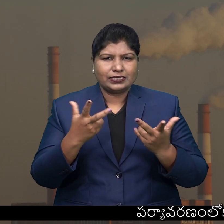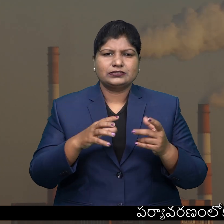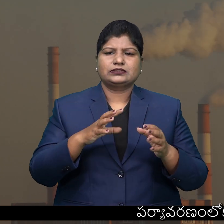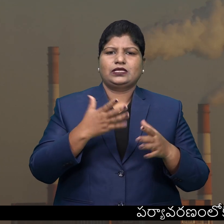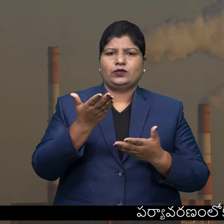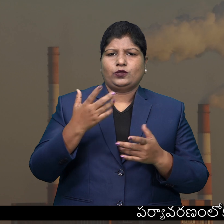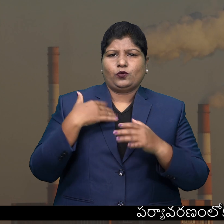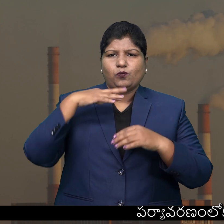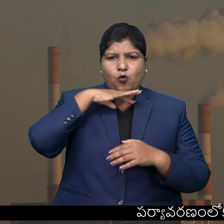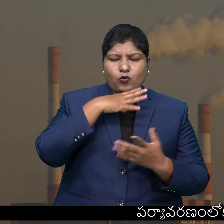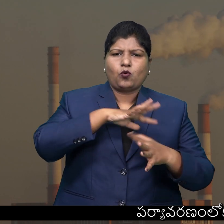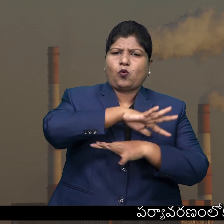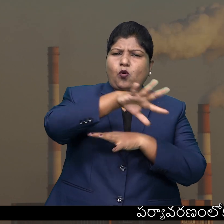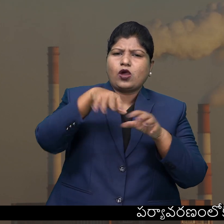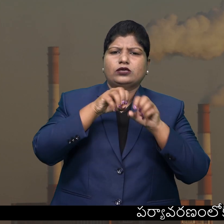పర్యావరణంలోకి విడుదల చేయబడ్డాయి.